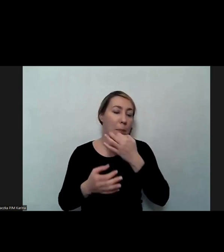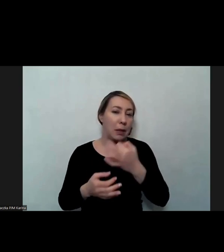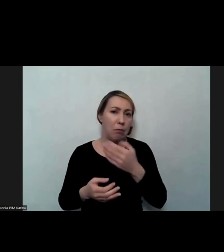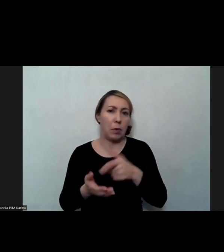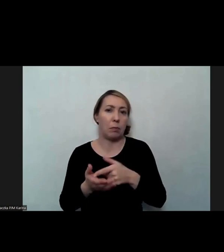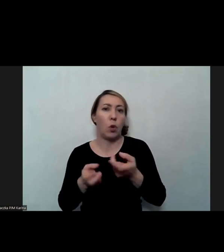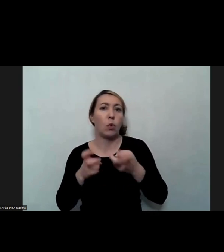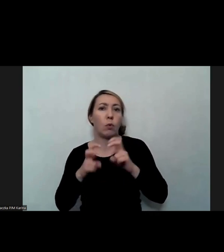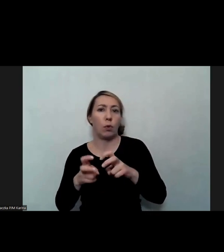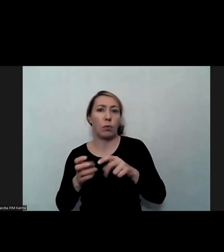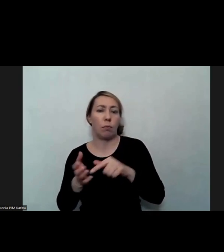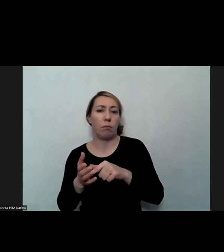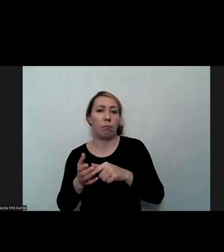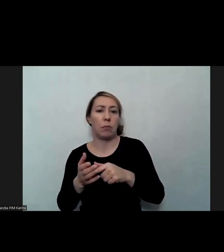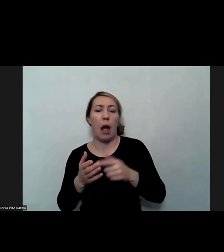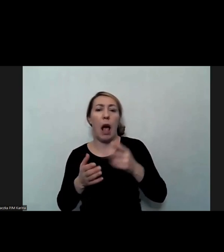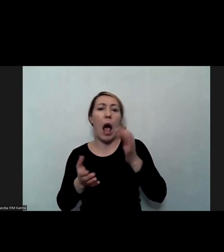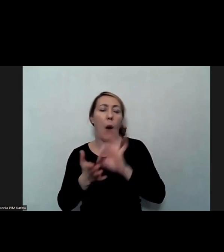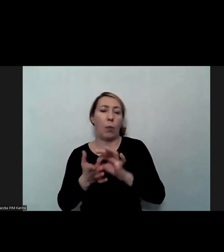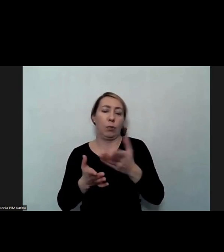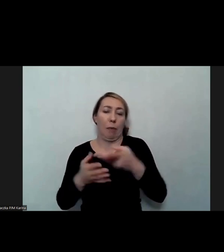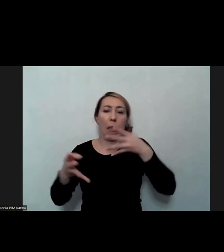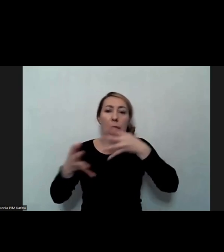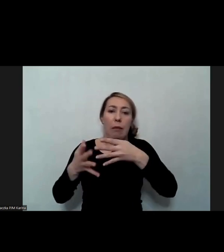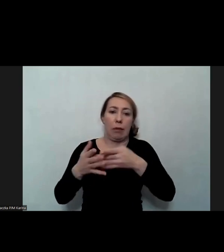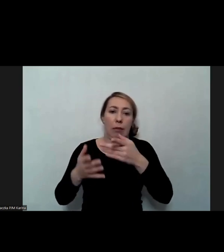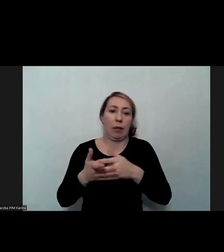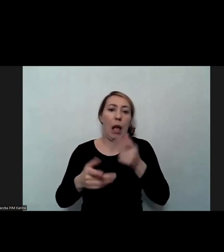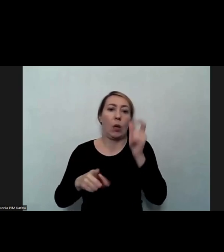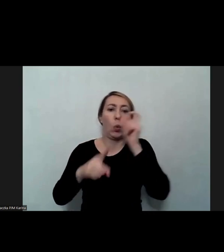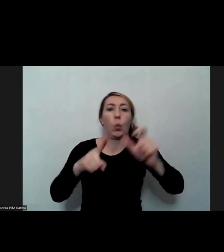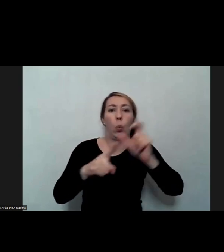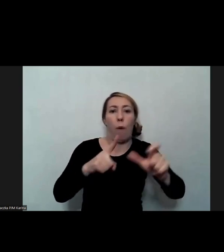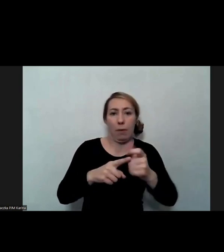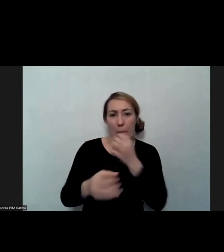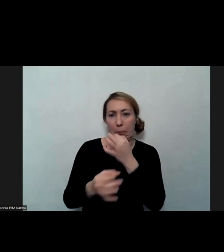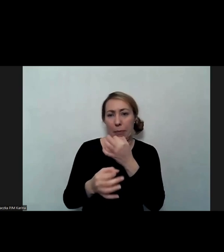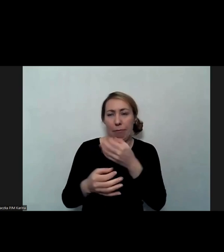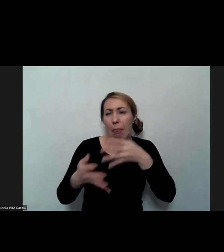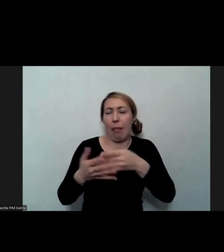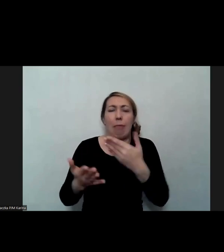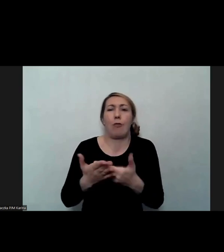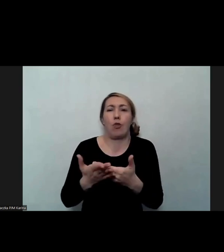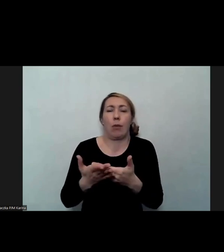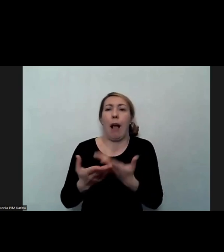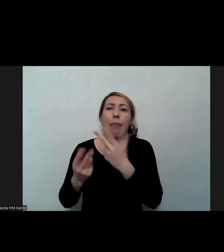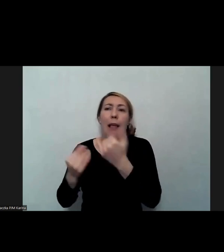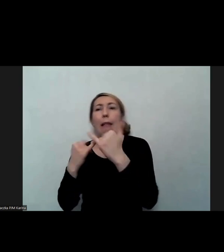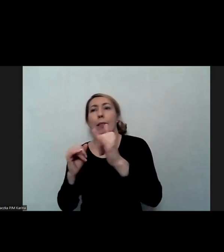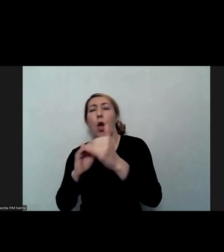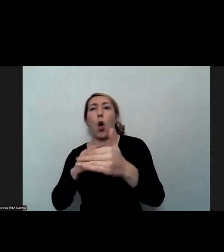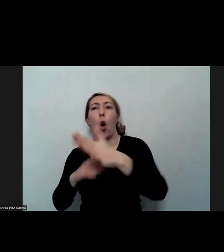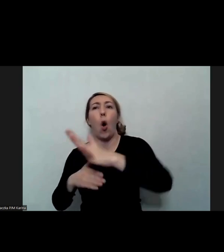budowany akurat wokół leksyki, nie innego obszaru komunikacji, tylko leksyki. Dlaczego tak?